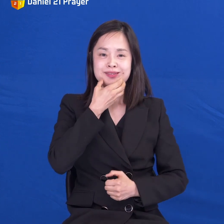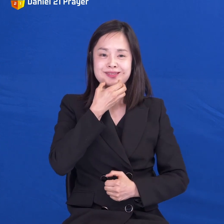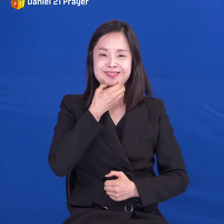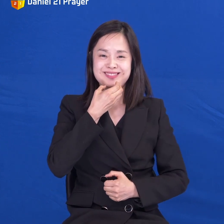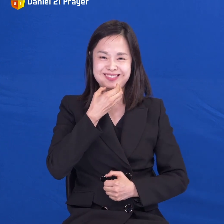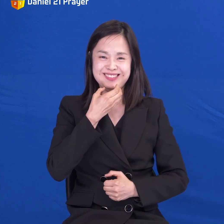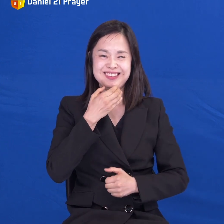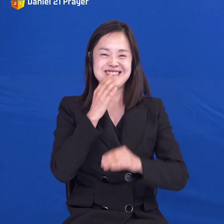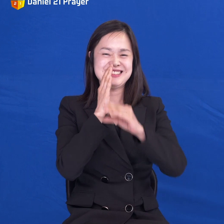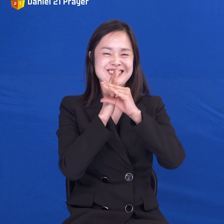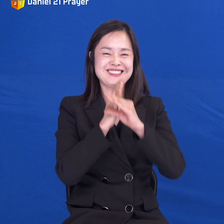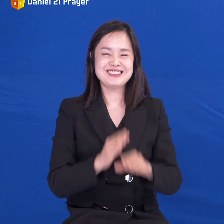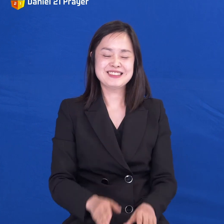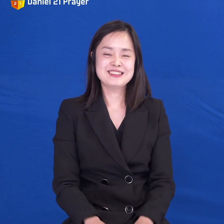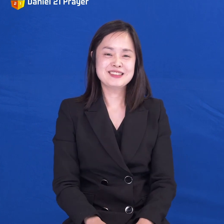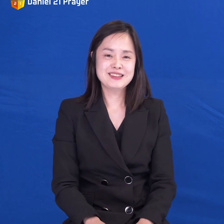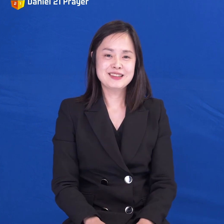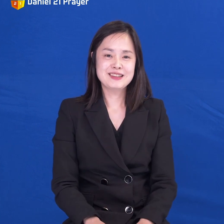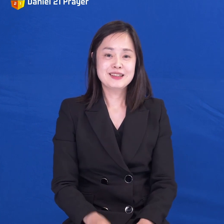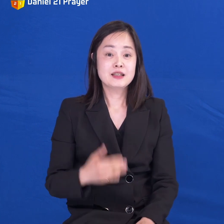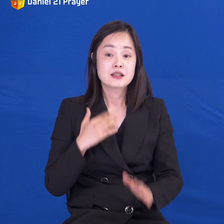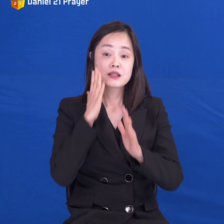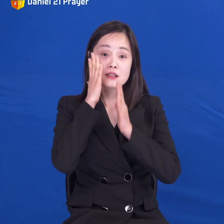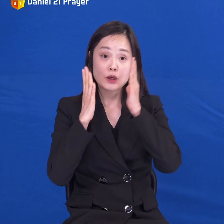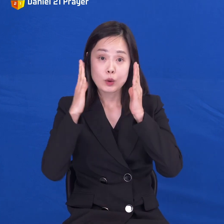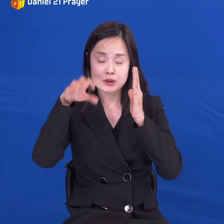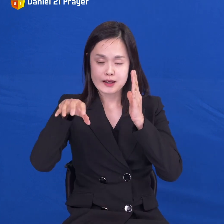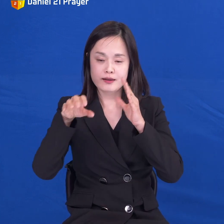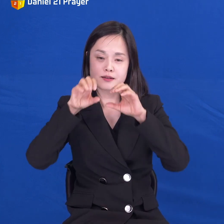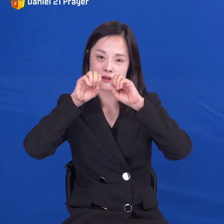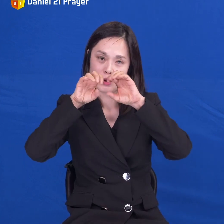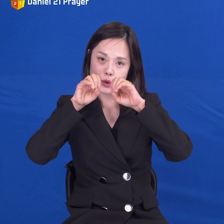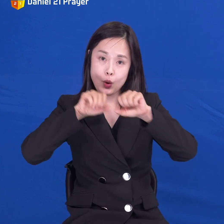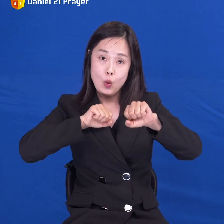그래 이제 정글에서 사역을 하는데 제가 하나님께